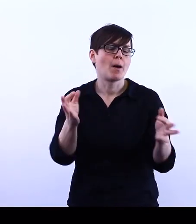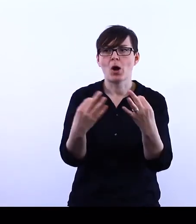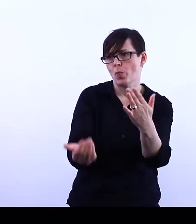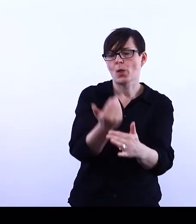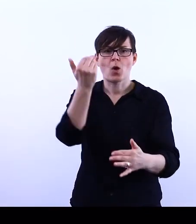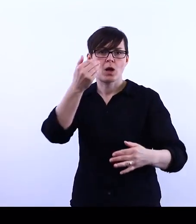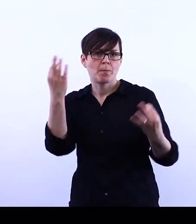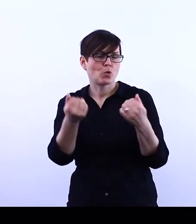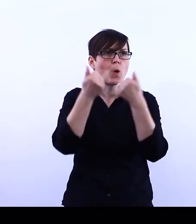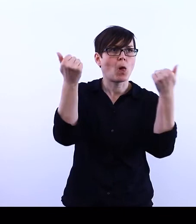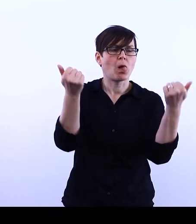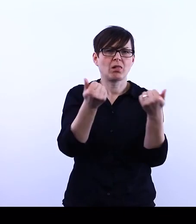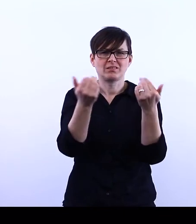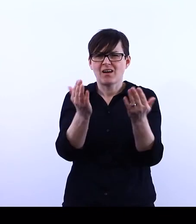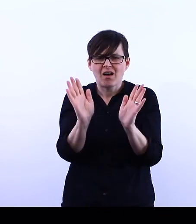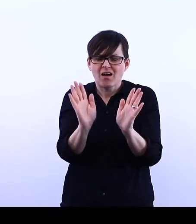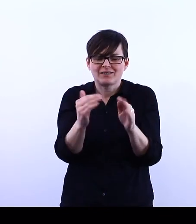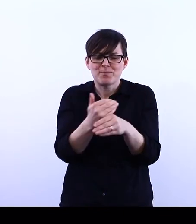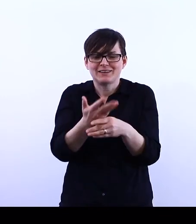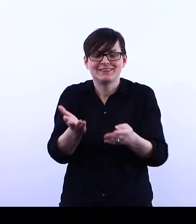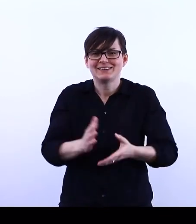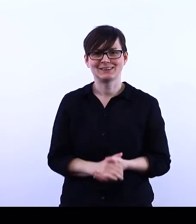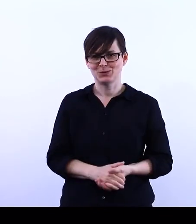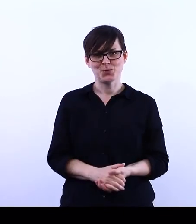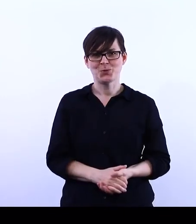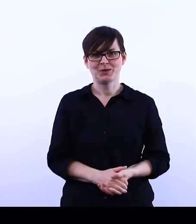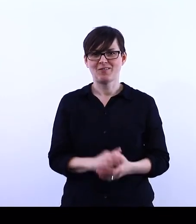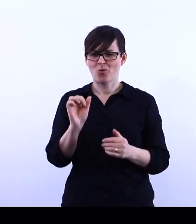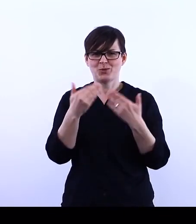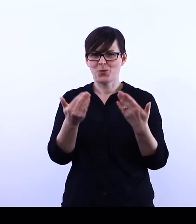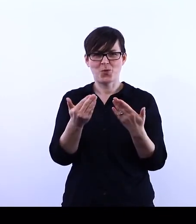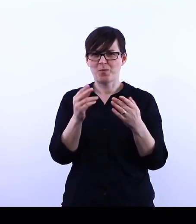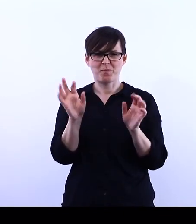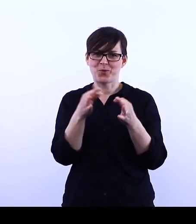zu entwickeln, weil das ist im Zweifel einfach nicht das, was man braucht.